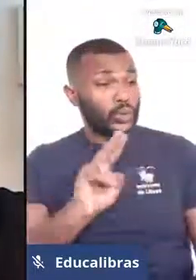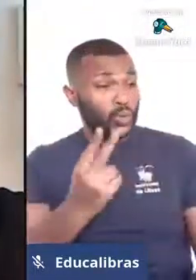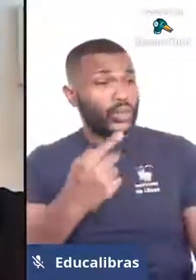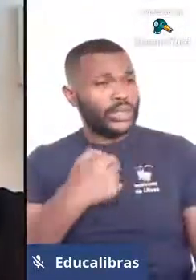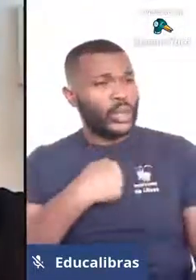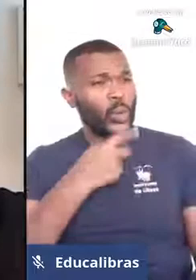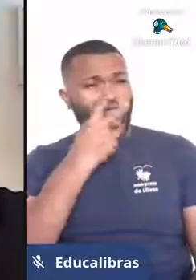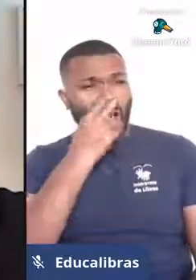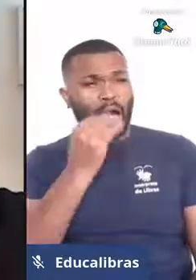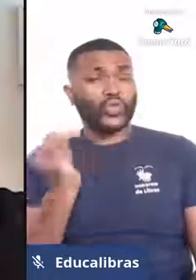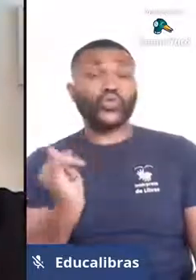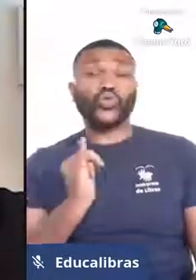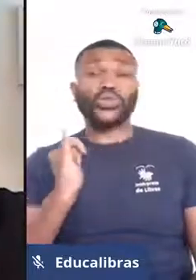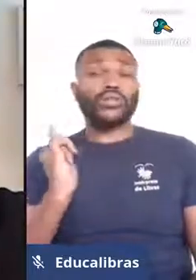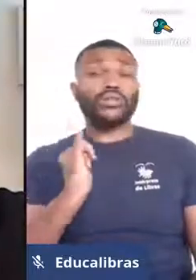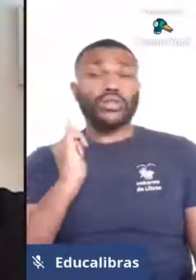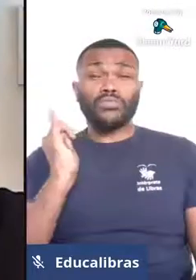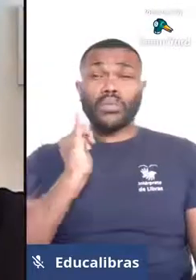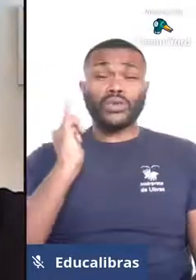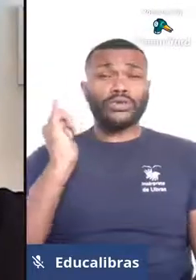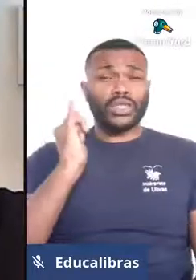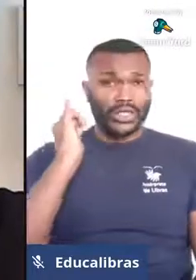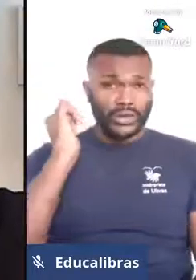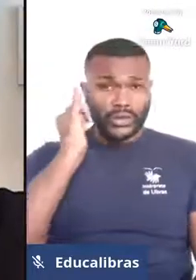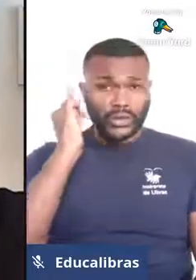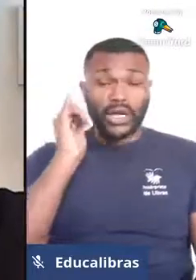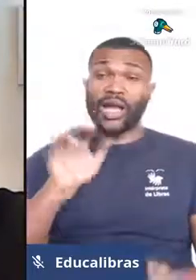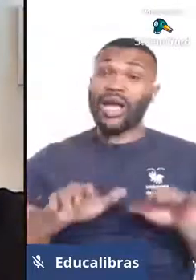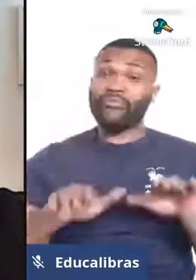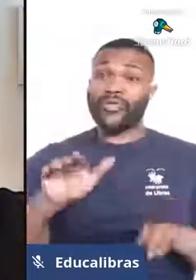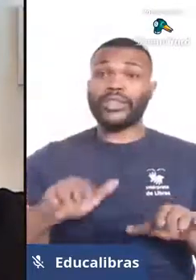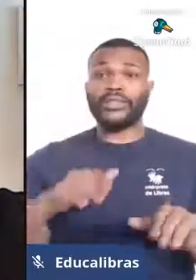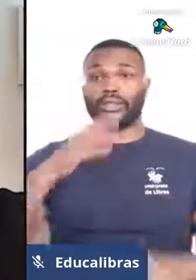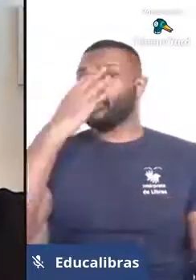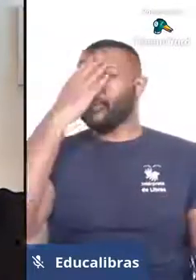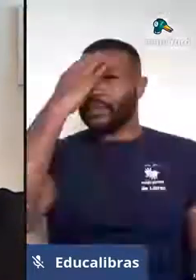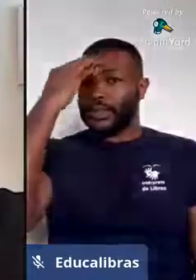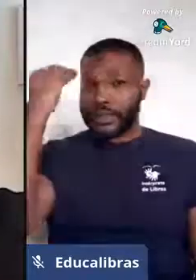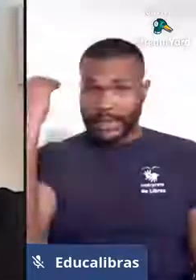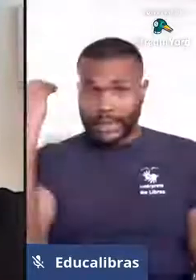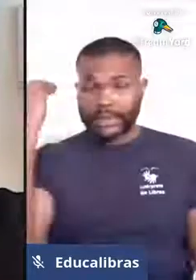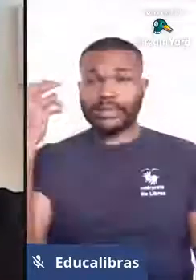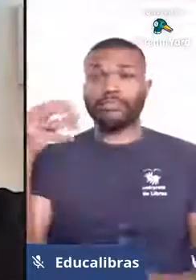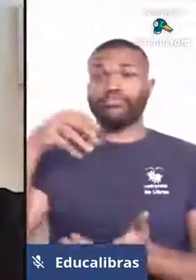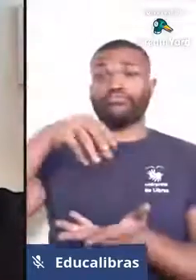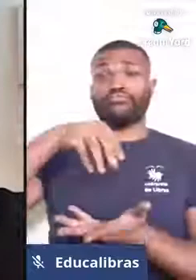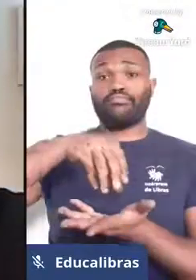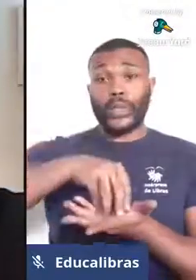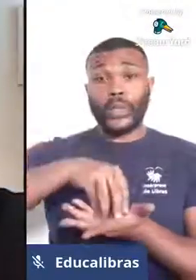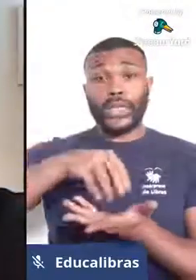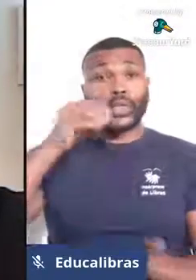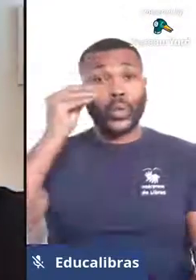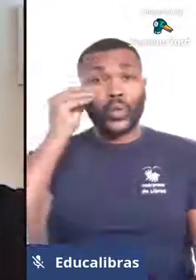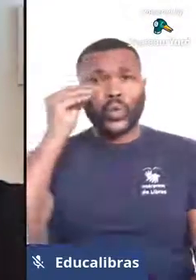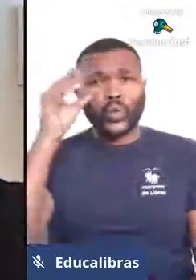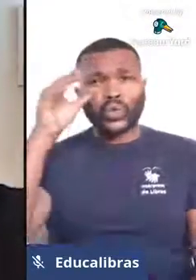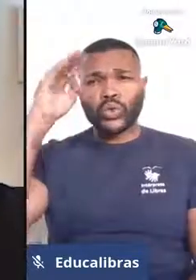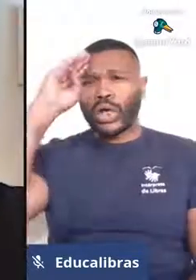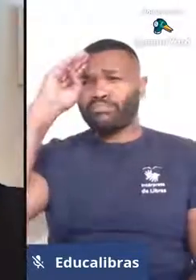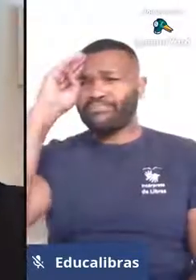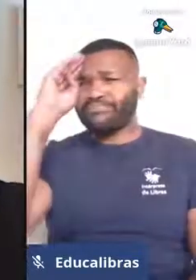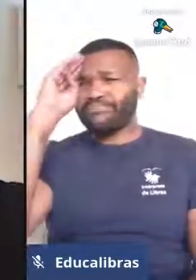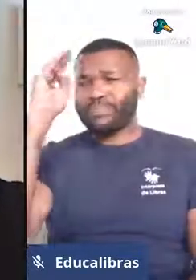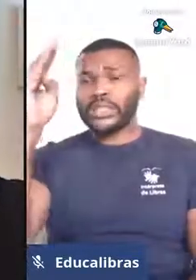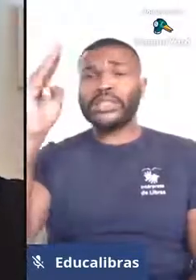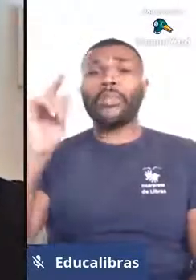importante, às vezes é esquecida, que as organizações culturais, principalmente, elas têm o staff